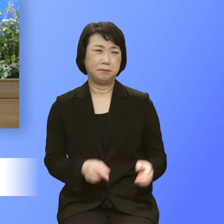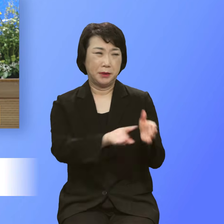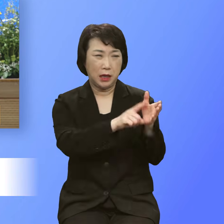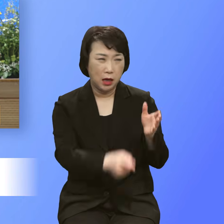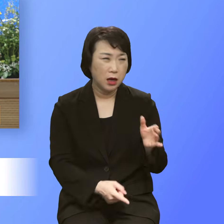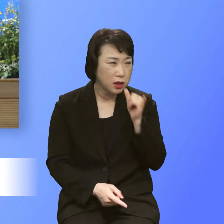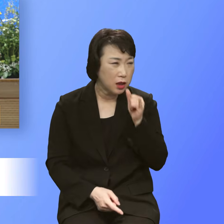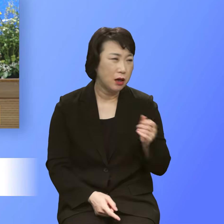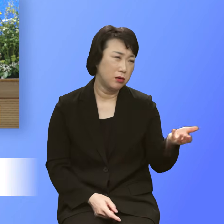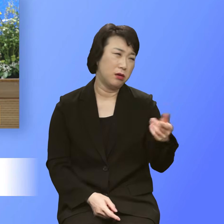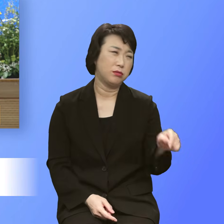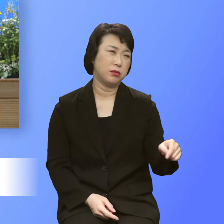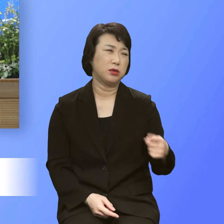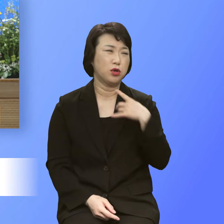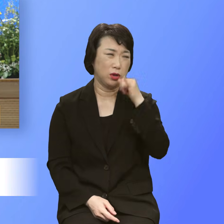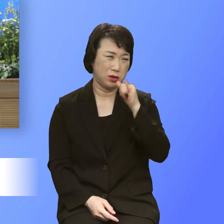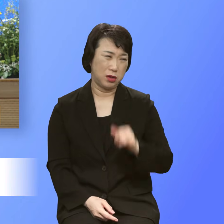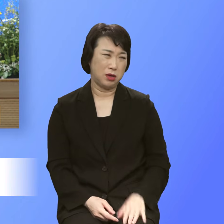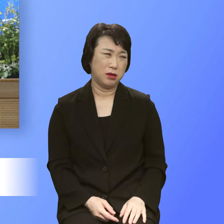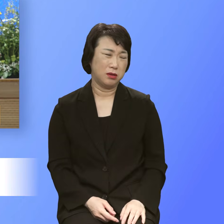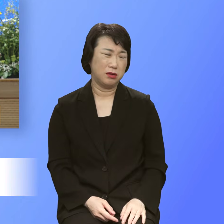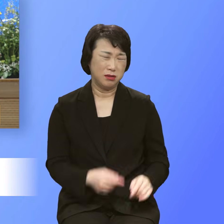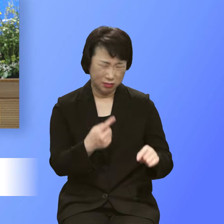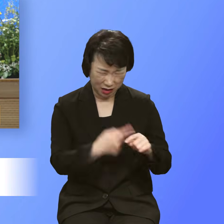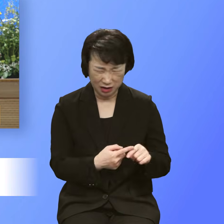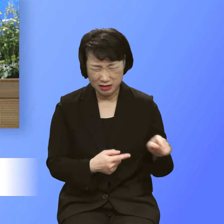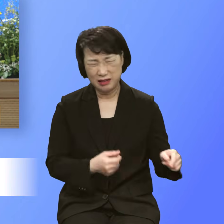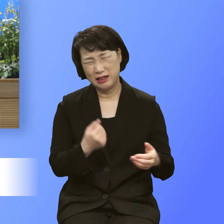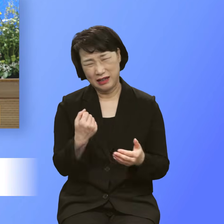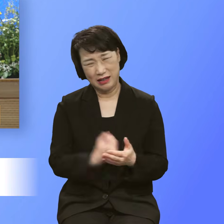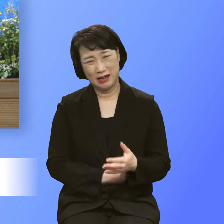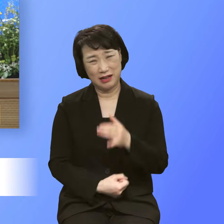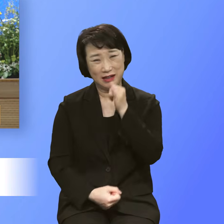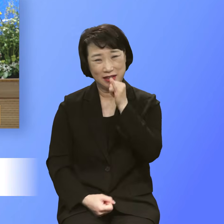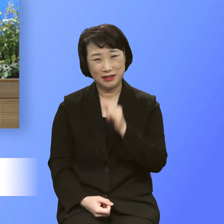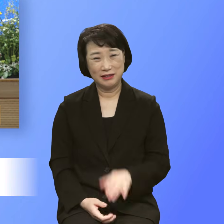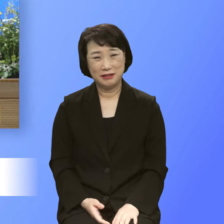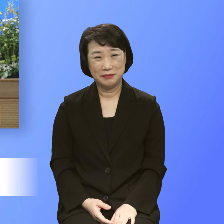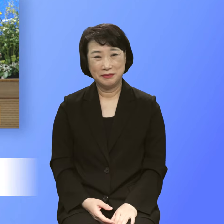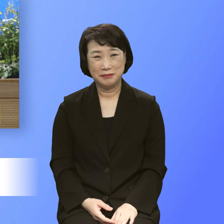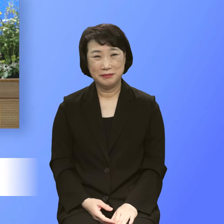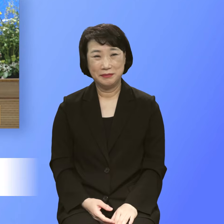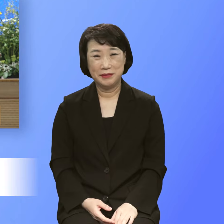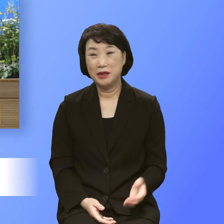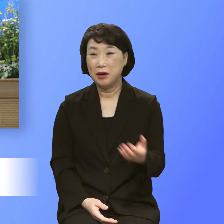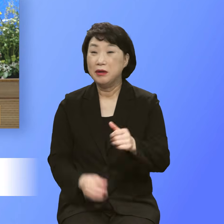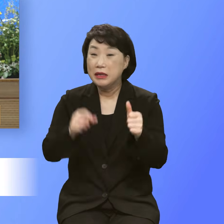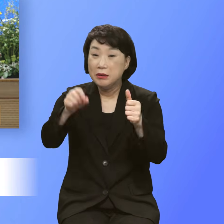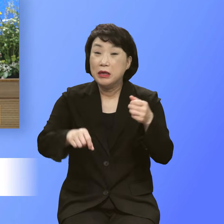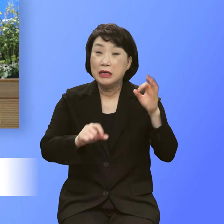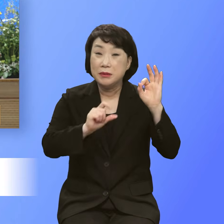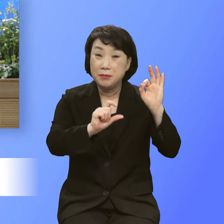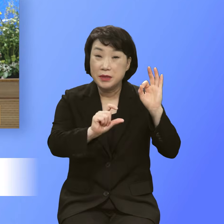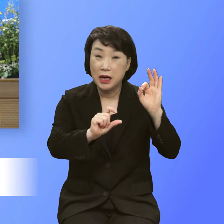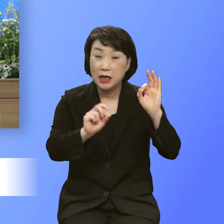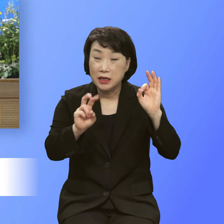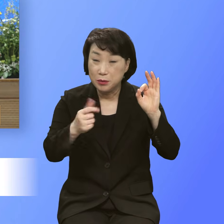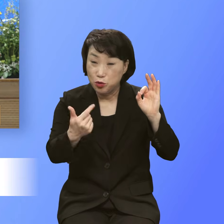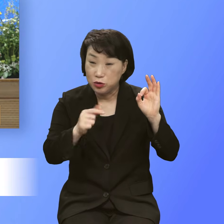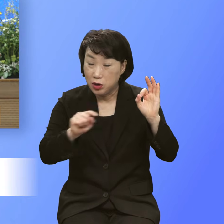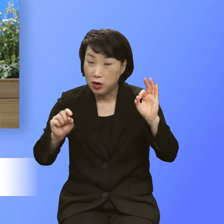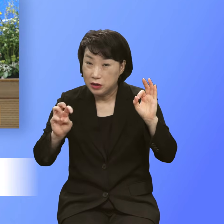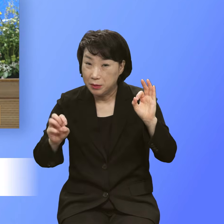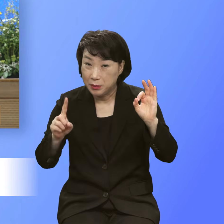믿음에서 떠난 자가 그렇다는 거예요. 안타깝잖아. 자, 히브리서 10장